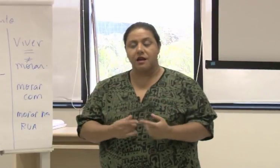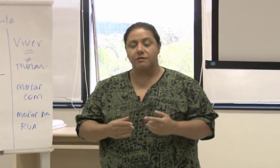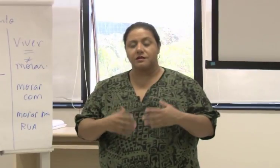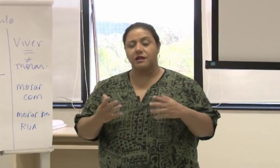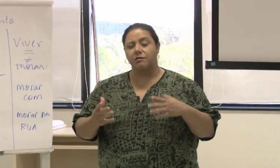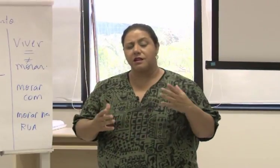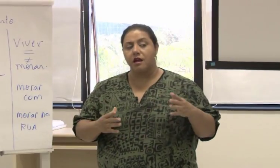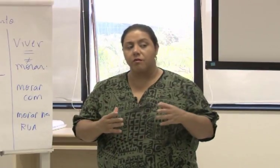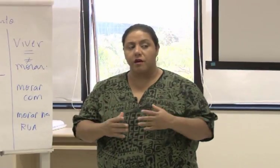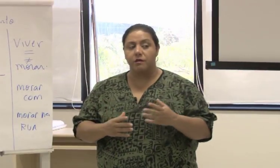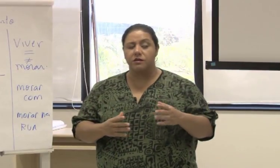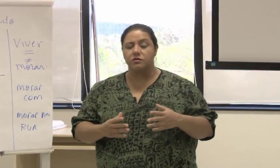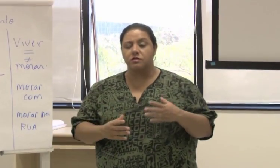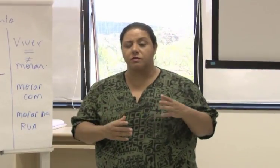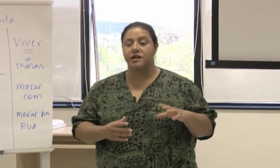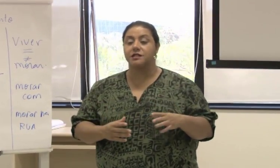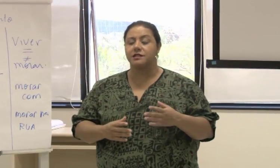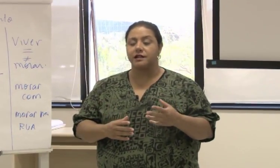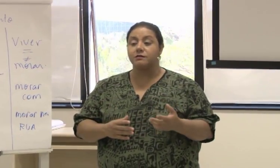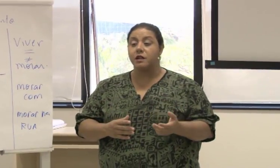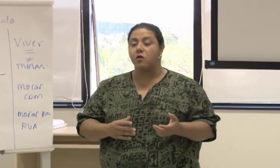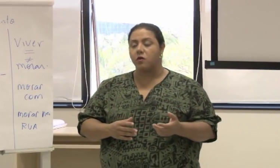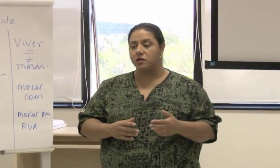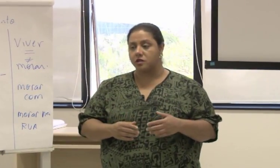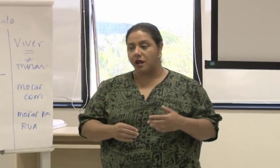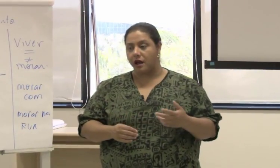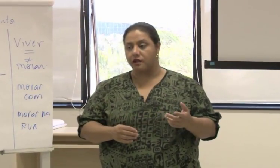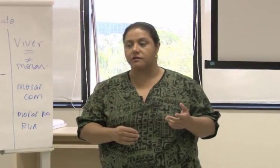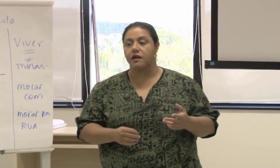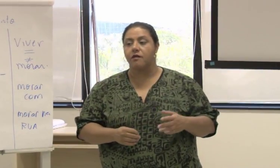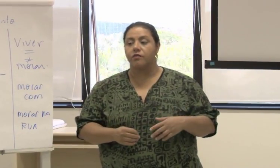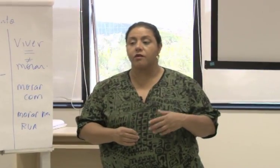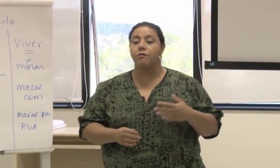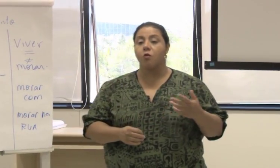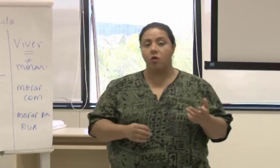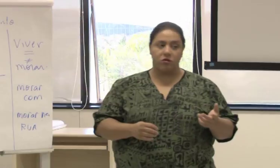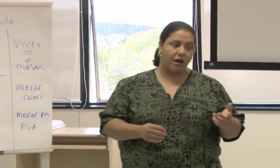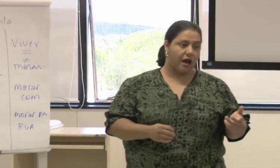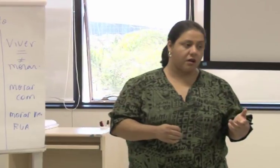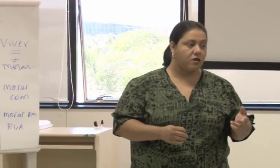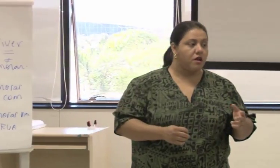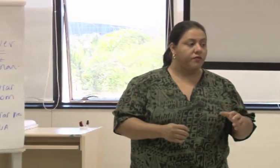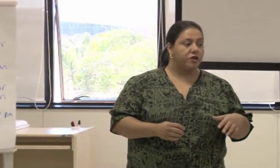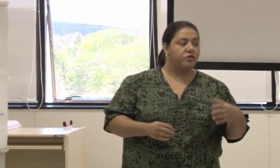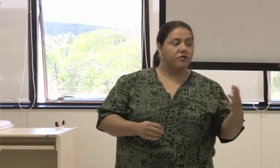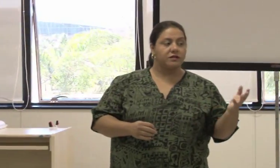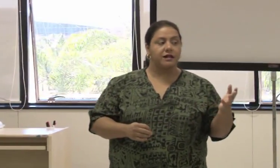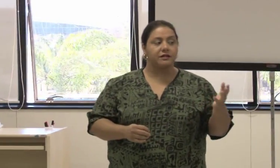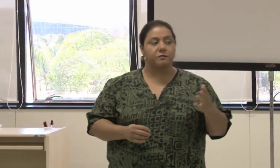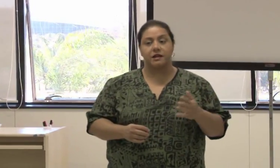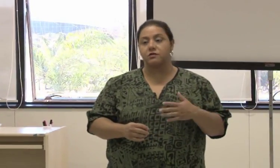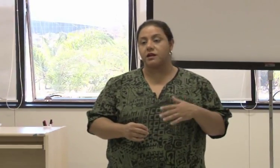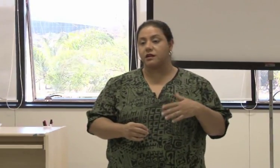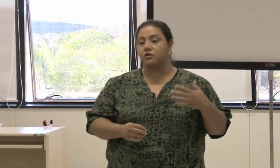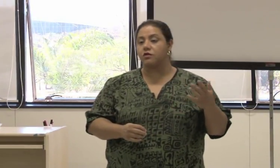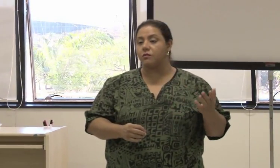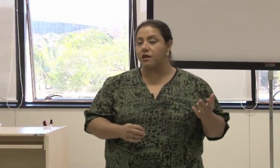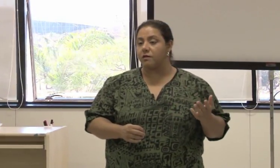vocês terem uma ideia, um ProLibras custa uma média de 3 milhões de reais. Então é muito caro. Então as universidades passam a ter autonomia